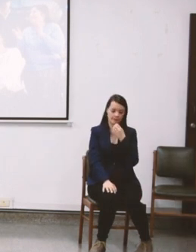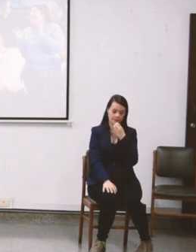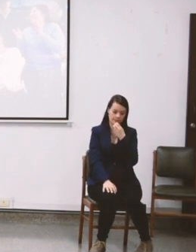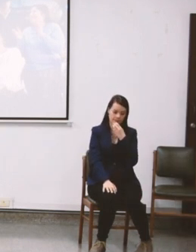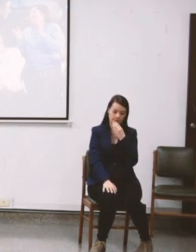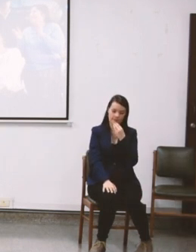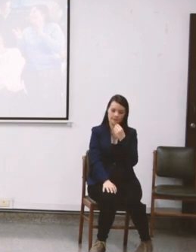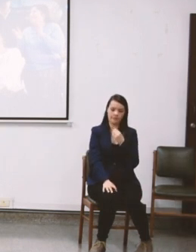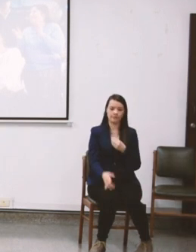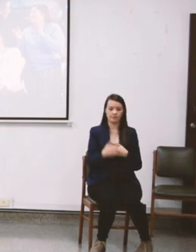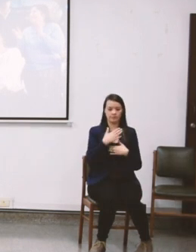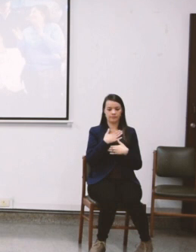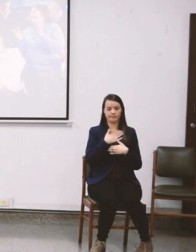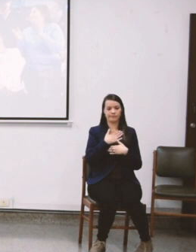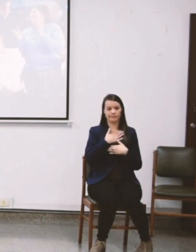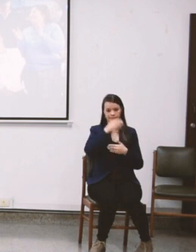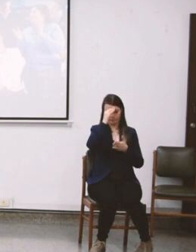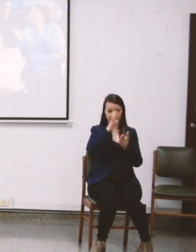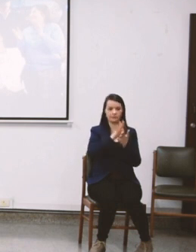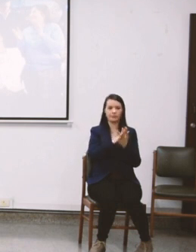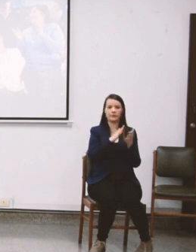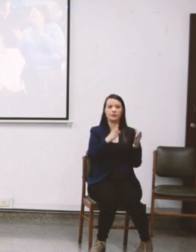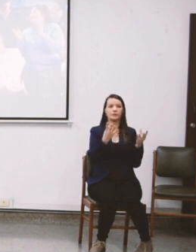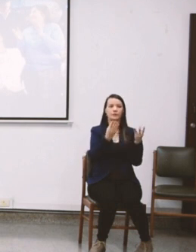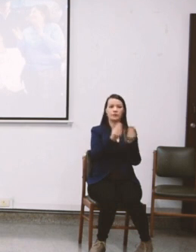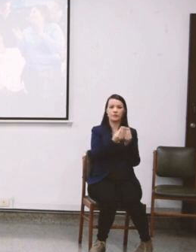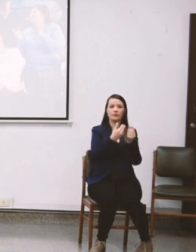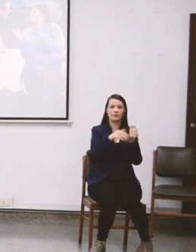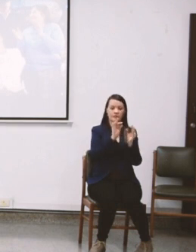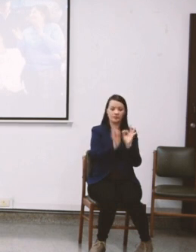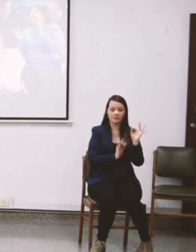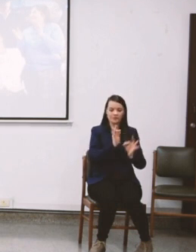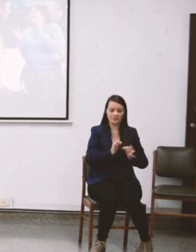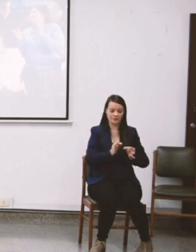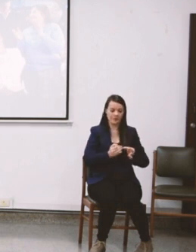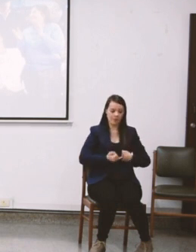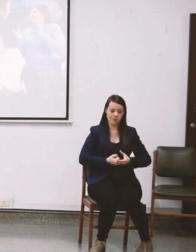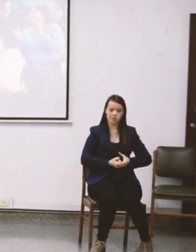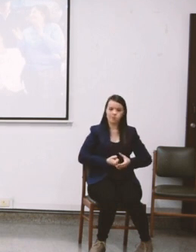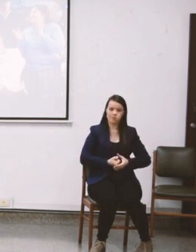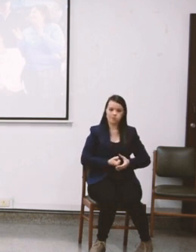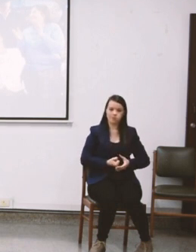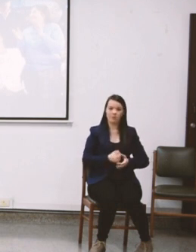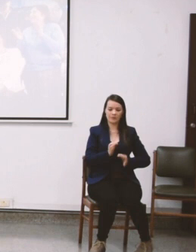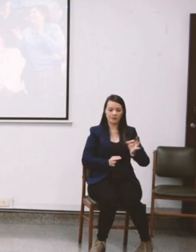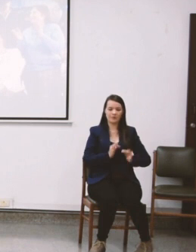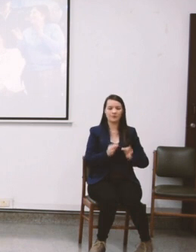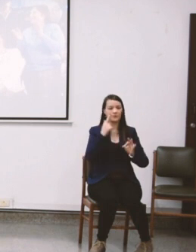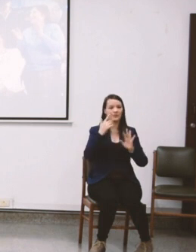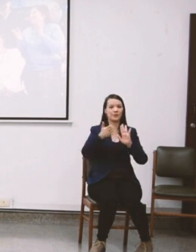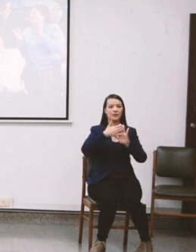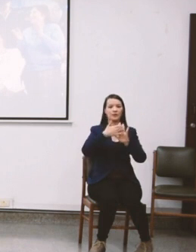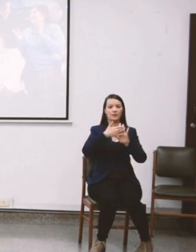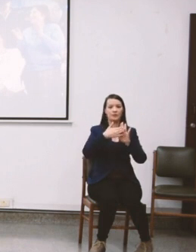que hay bastantes grupos pro vida o pro feto en Ciudad de México respecto a ciertos argumentos que